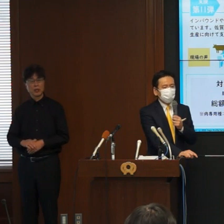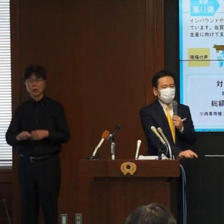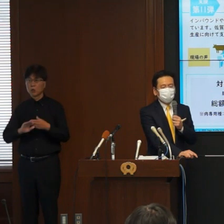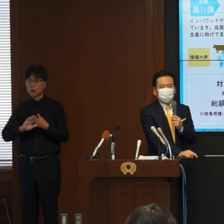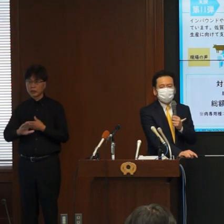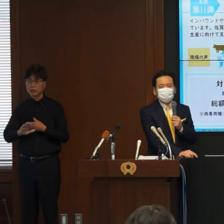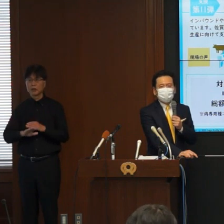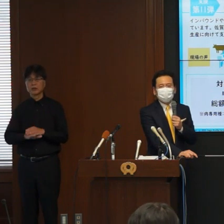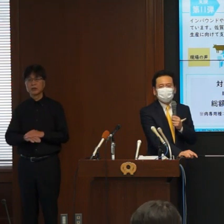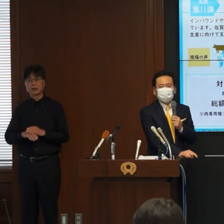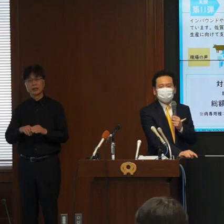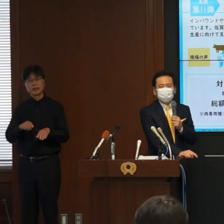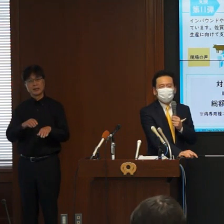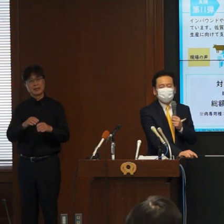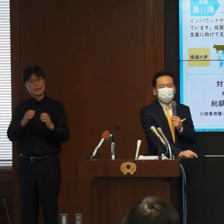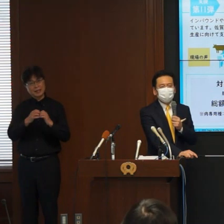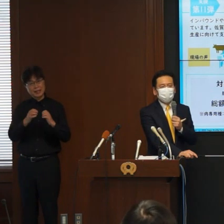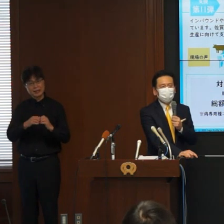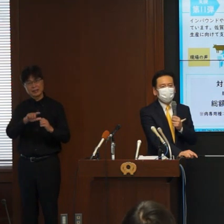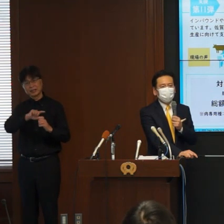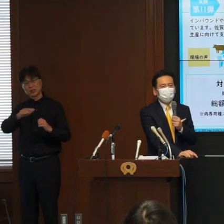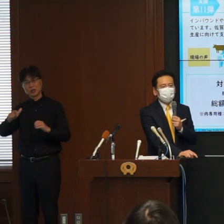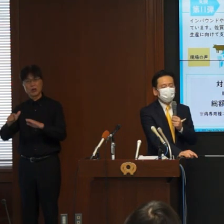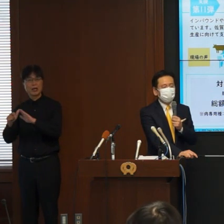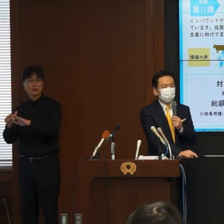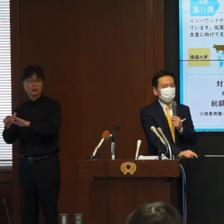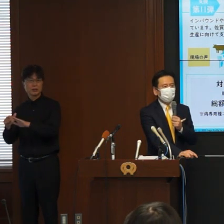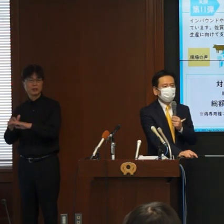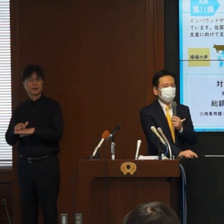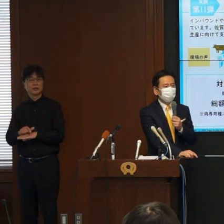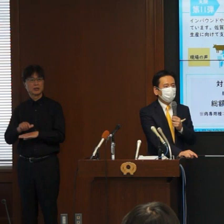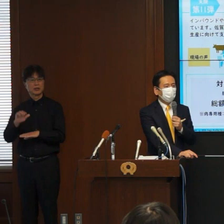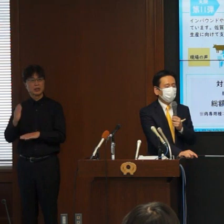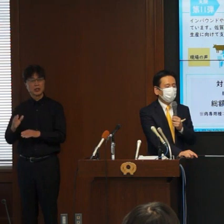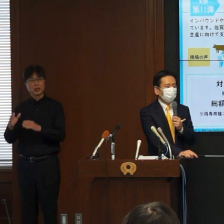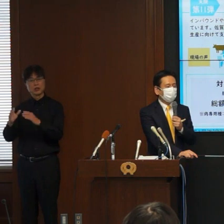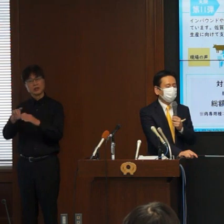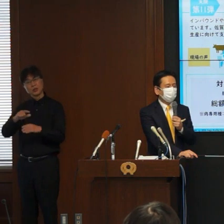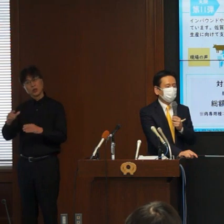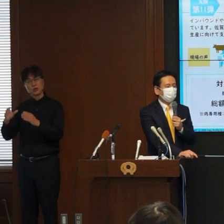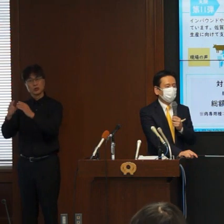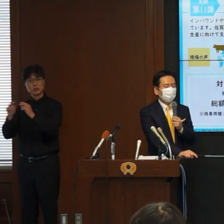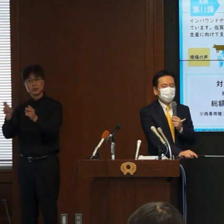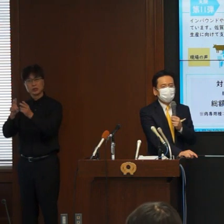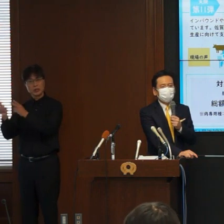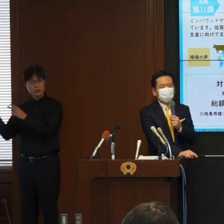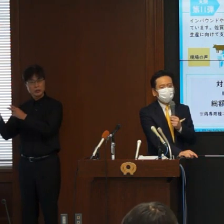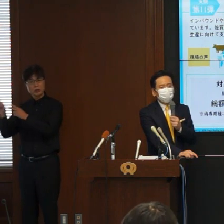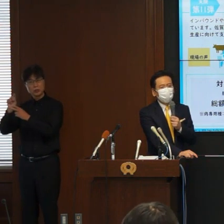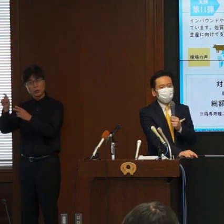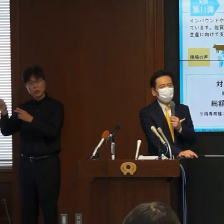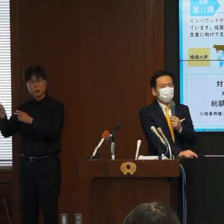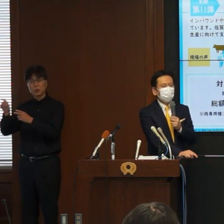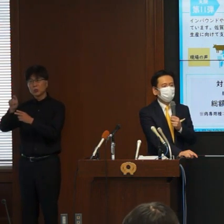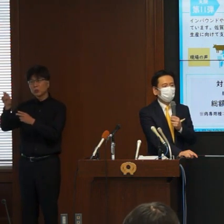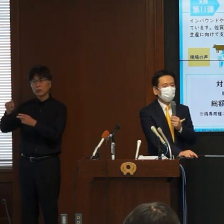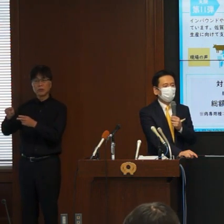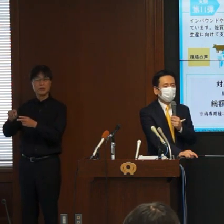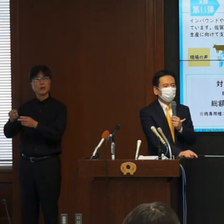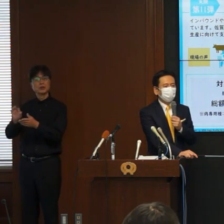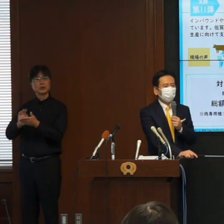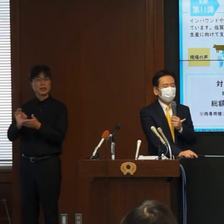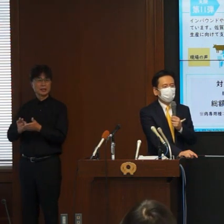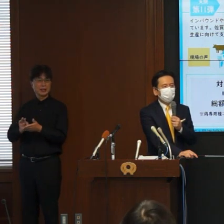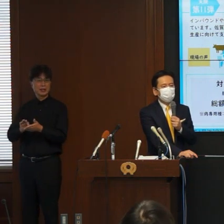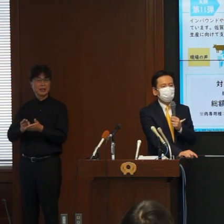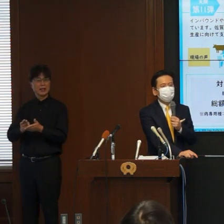他にも、もちろん野菜だ、なんだといろいろありますけれども、さまざまな国の制度や既存の制度で、なんとか対応できるかど